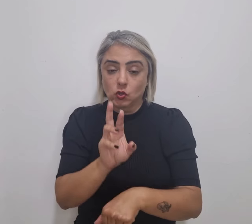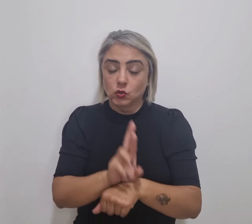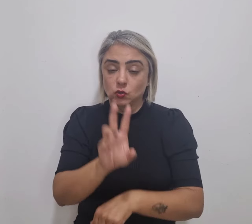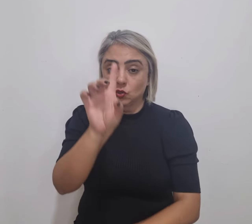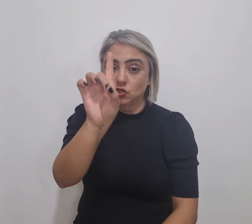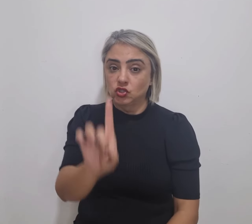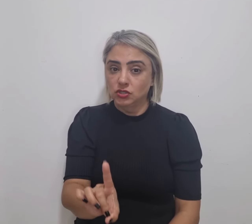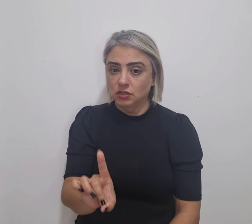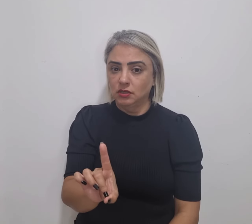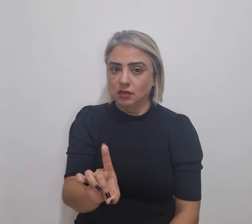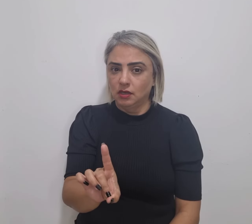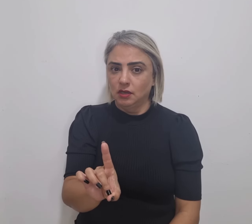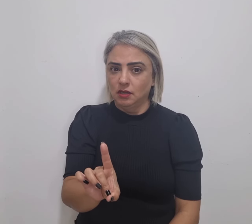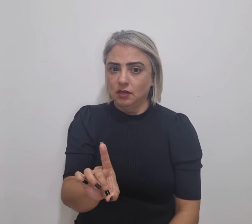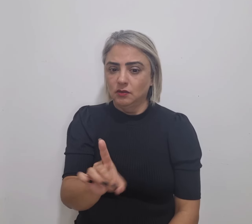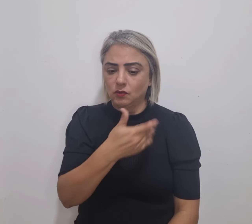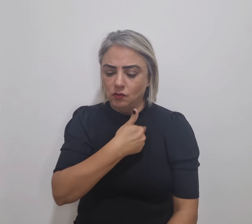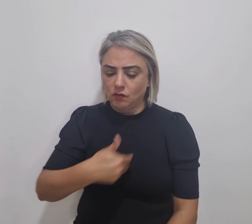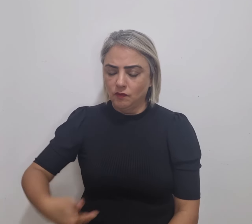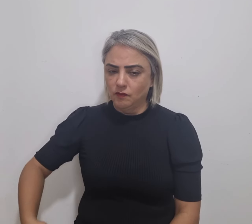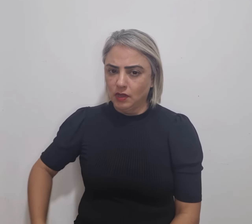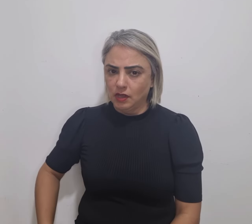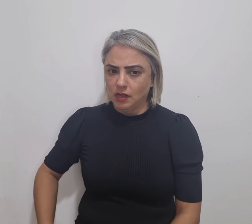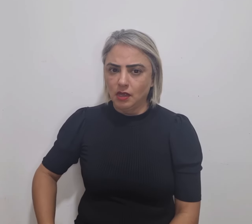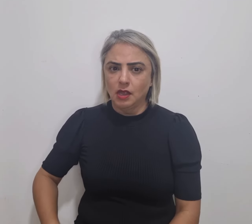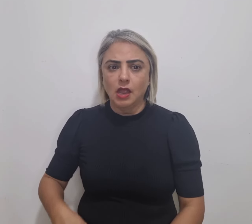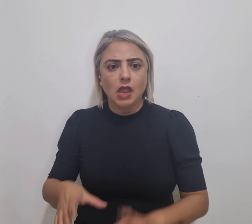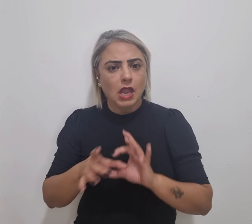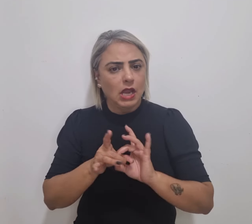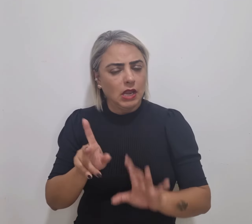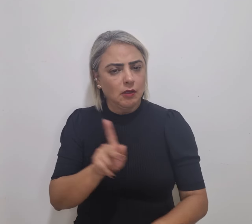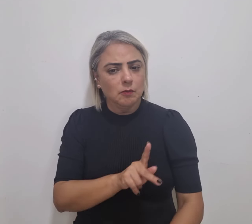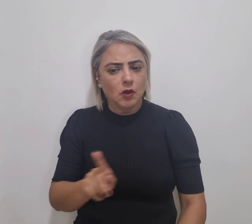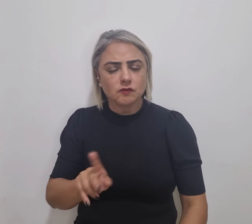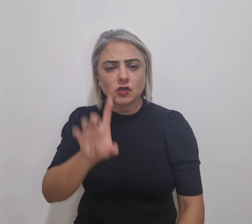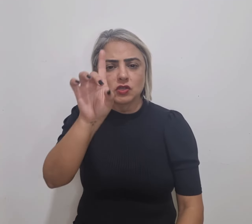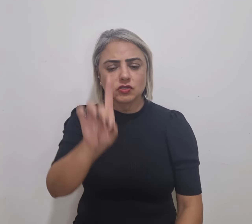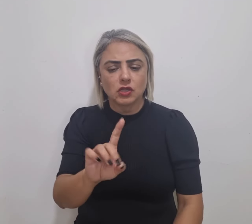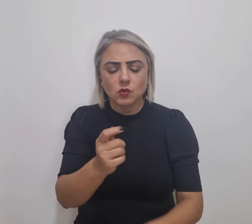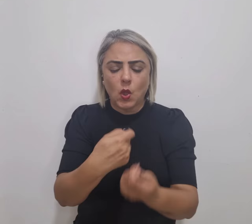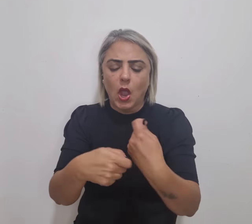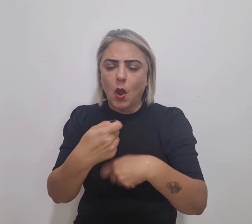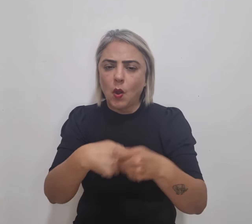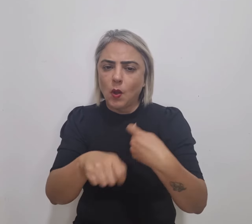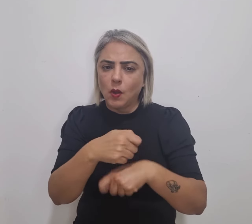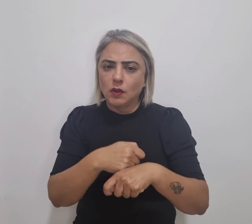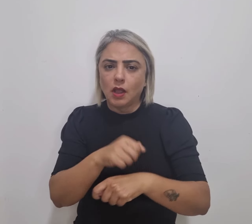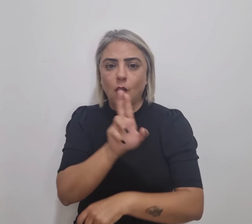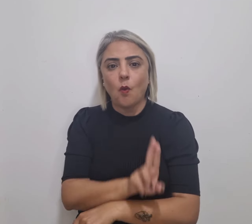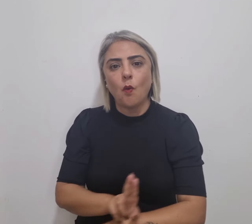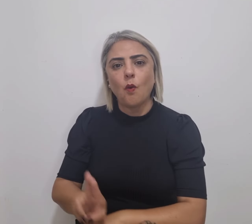do Estado e livre docente em Direito Econômico pela Universidade de São